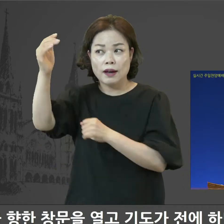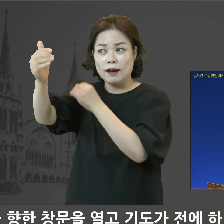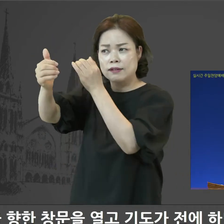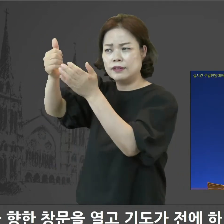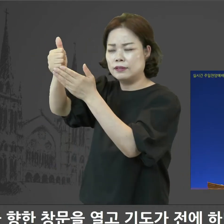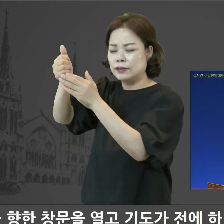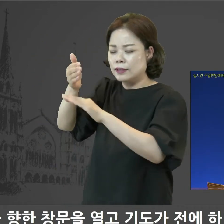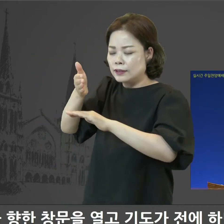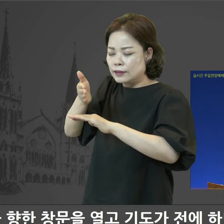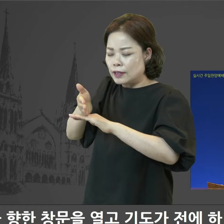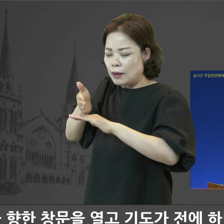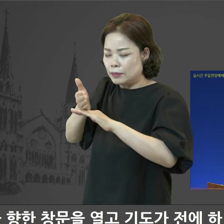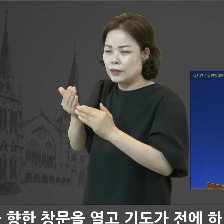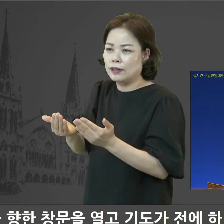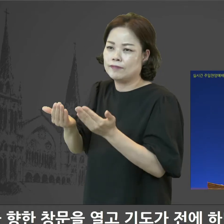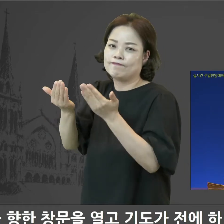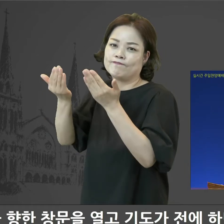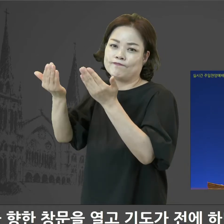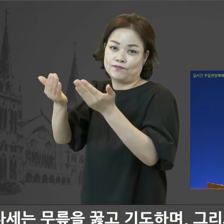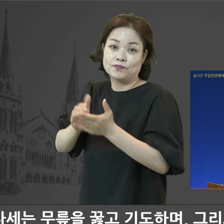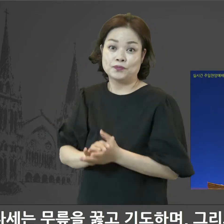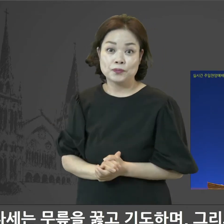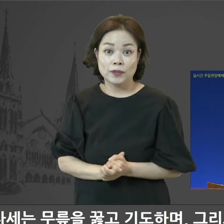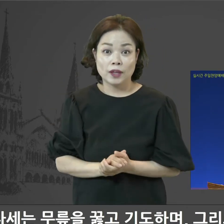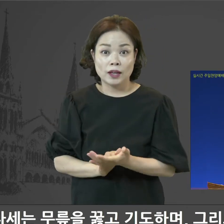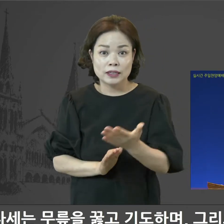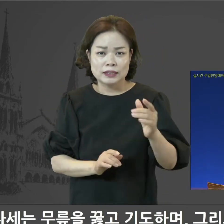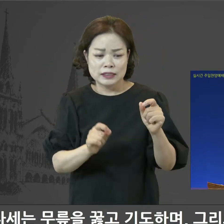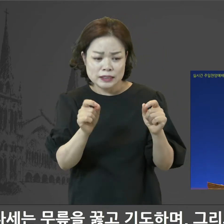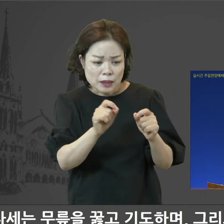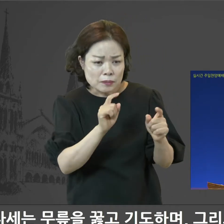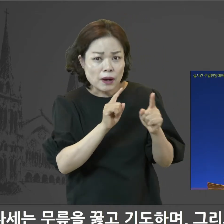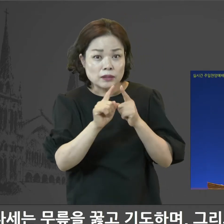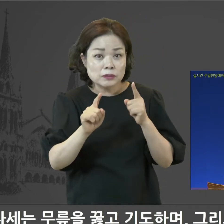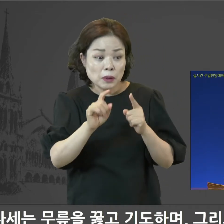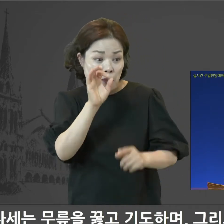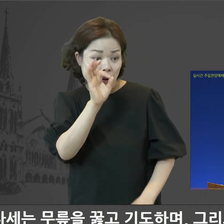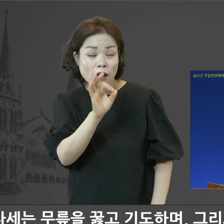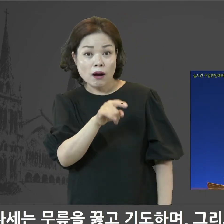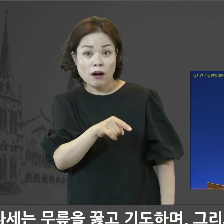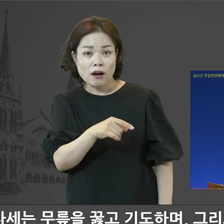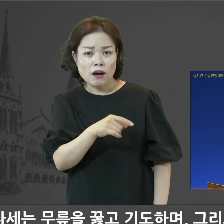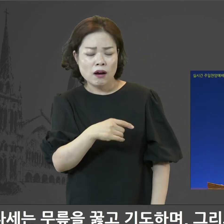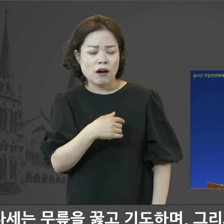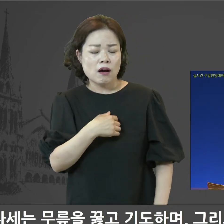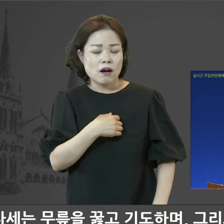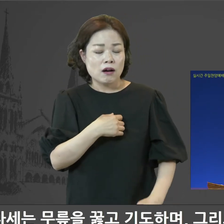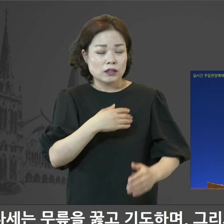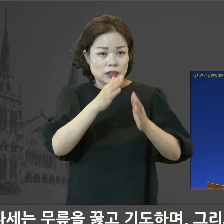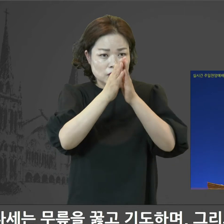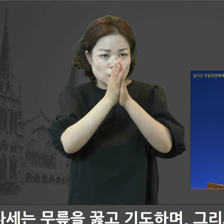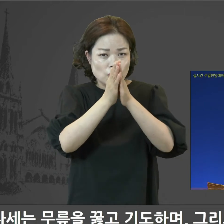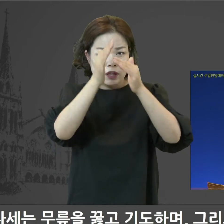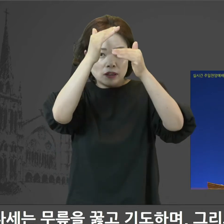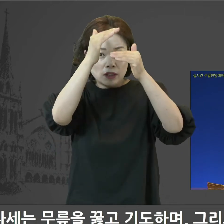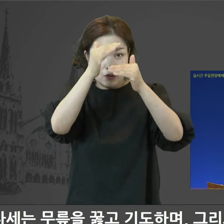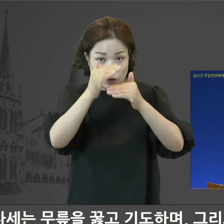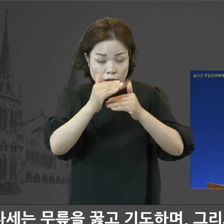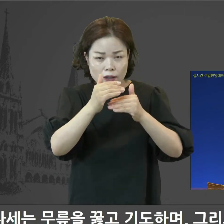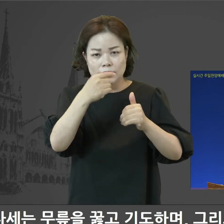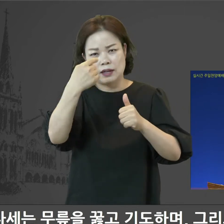하나님께 감사하였더라. 여러분, 이 짧은 한 절의 말씀만을 보아도 정말 기도에 관한 많은